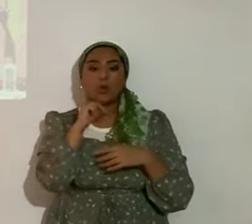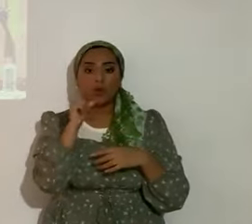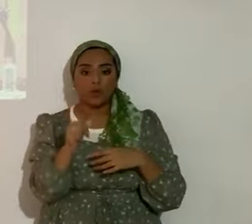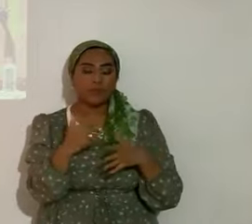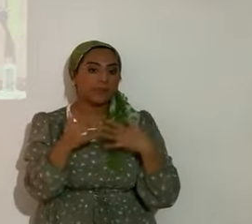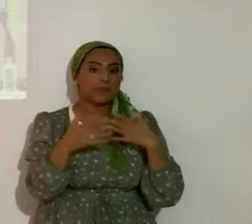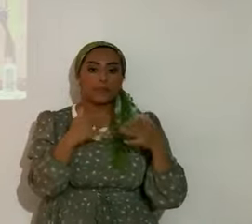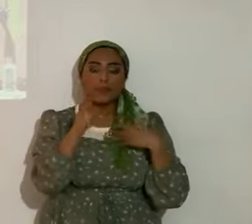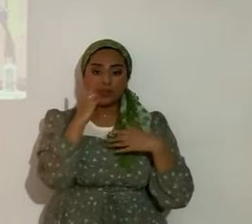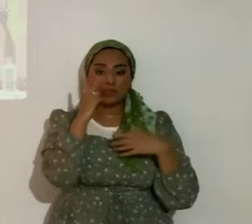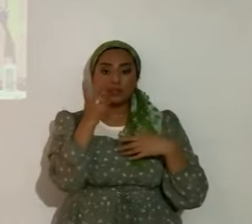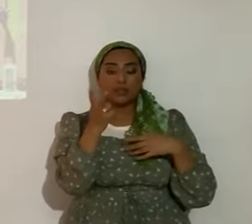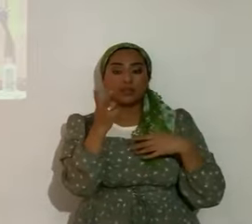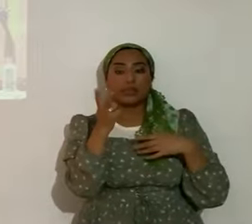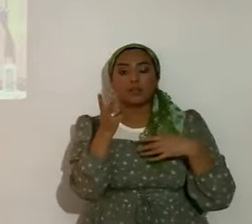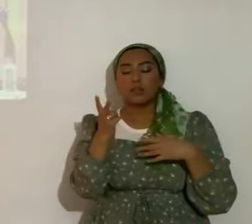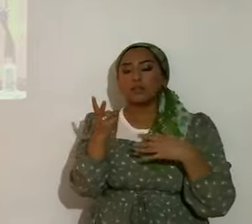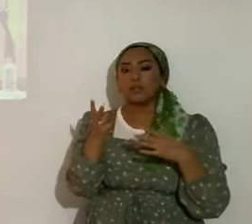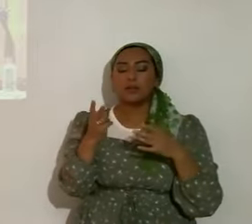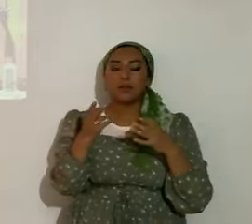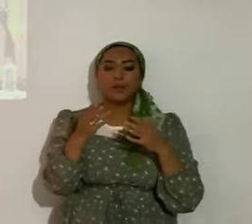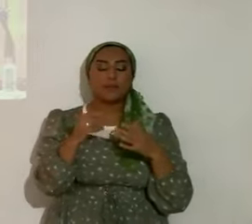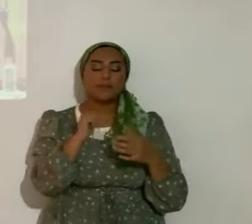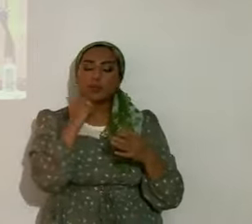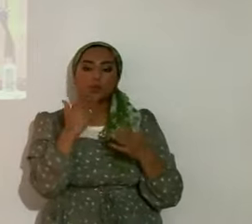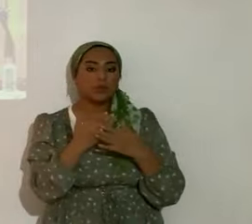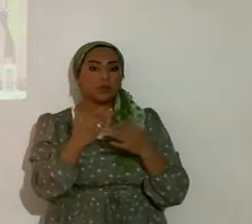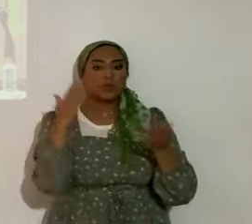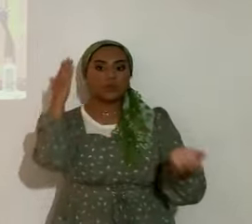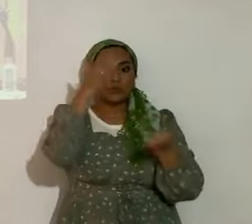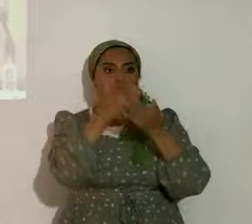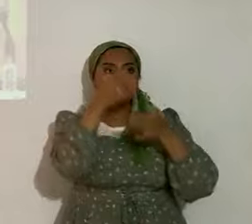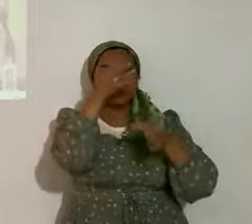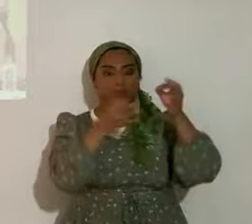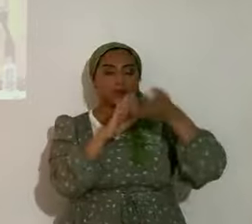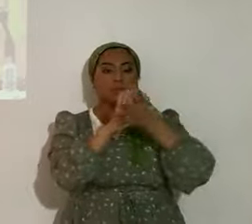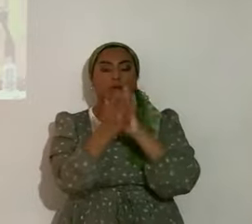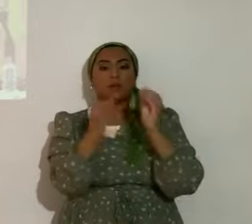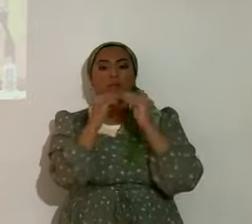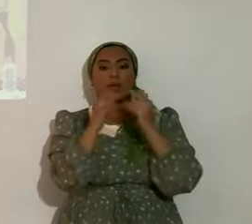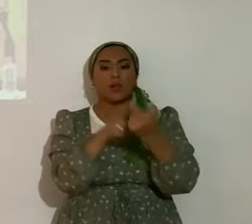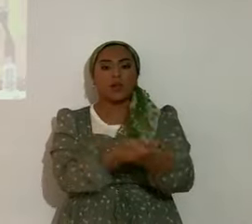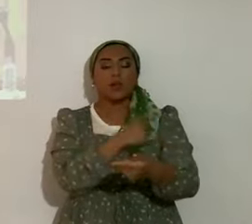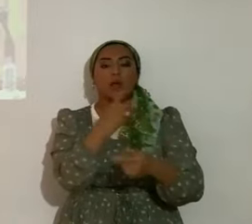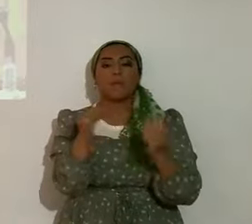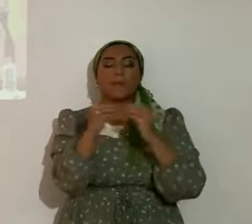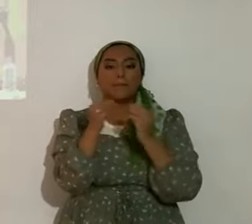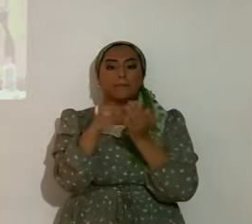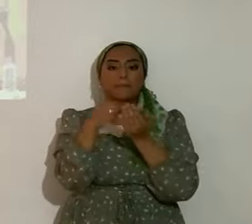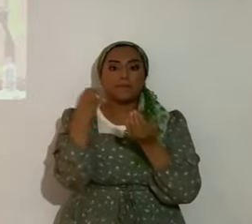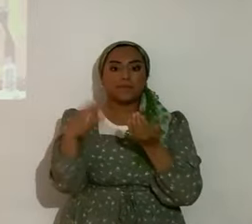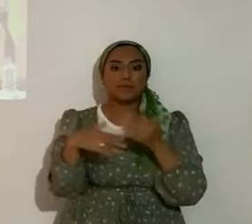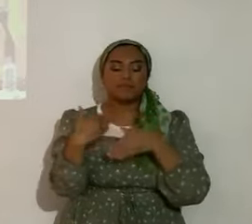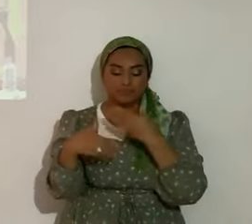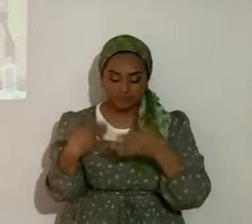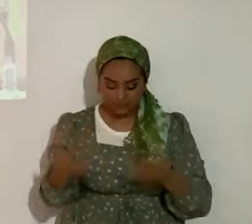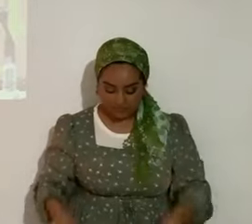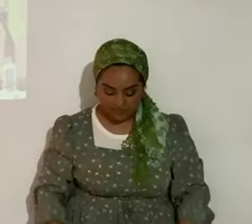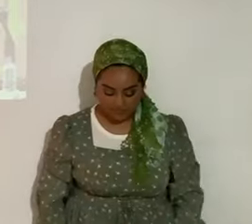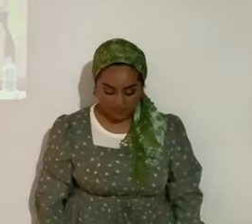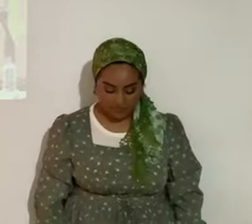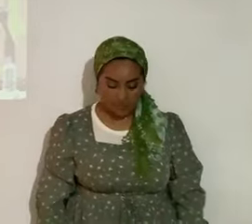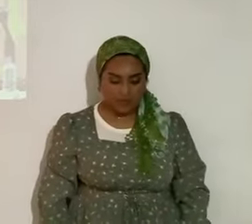de todas maneras vas a ver que conviene no llegar a los tribunales, se vuelve más largo y más costoso el proceso.